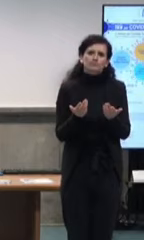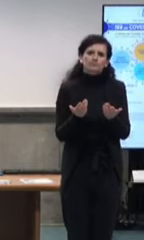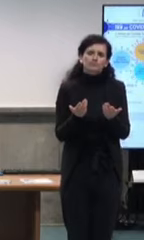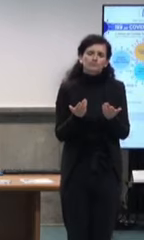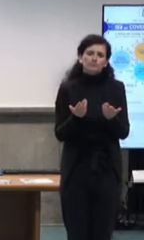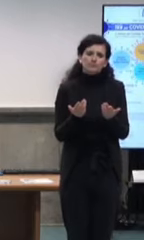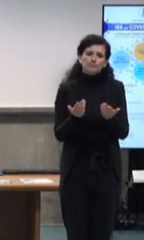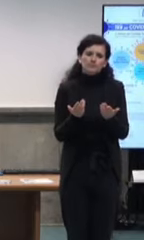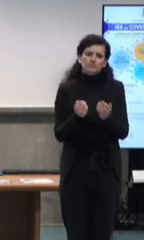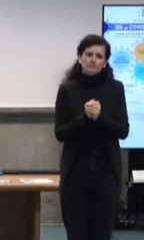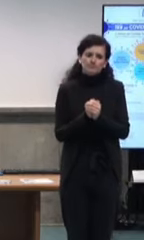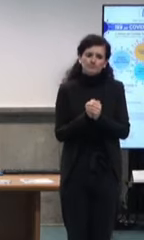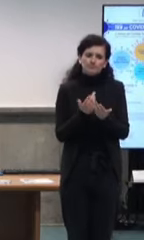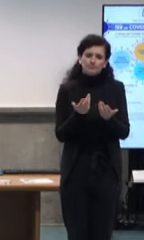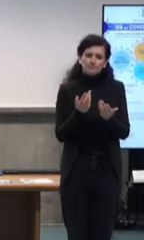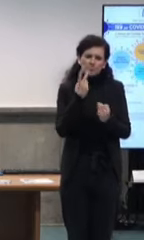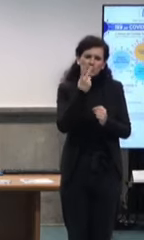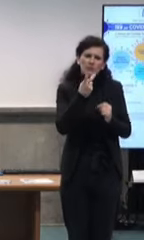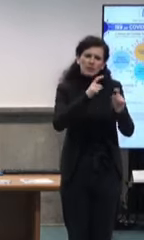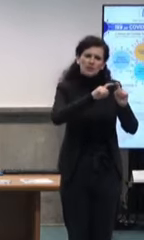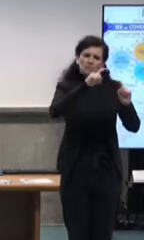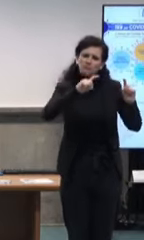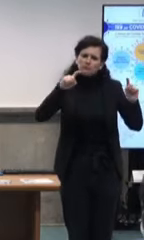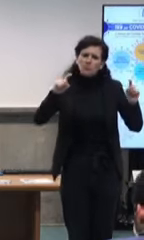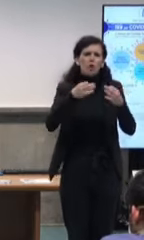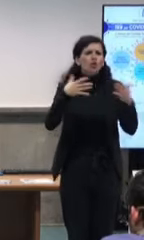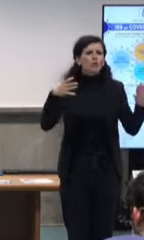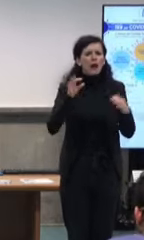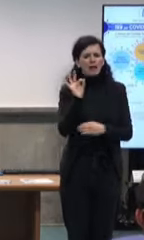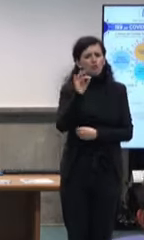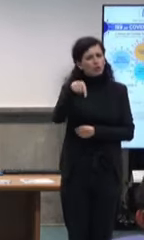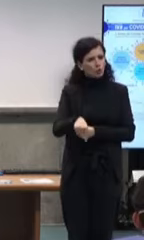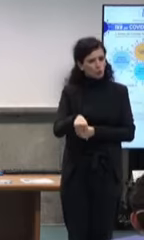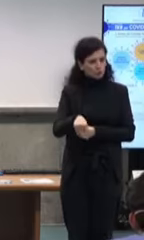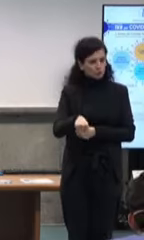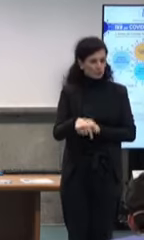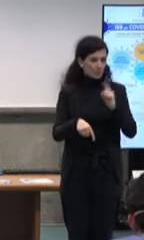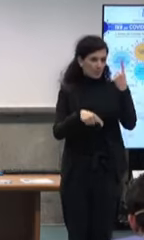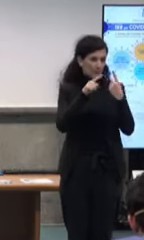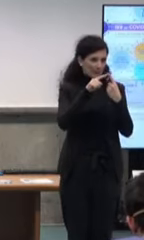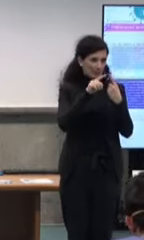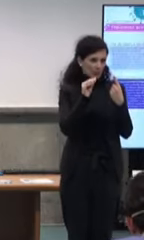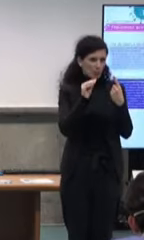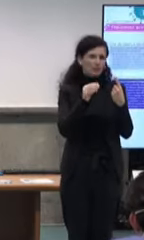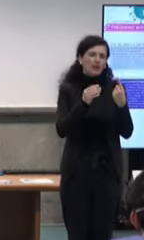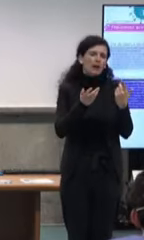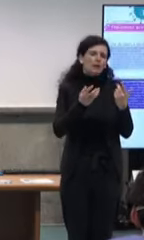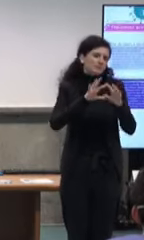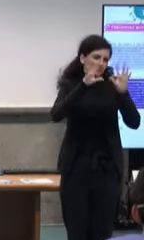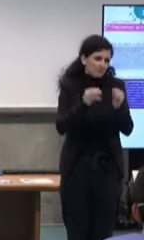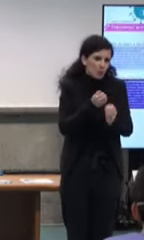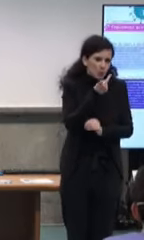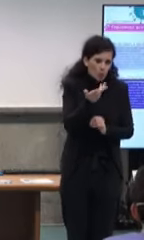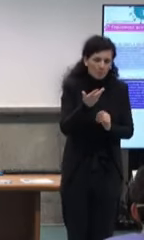situazione di come dire trend normale nel centro sud prima domanda quindi sono tutte poi di numeri e seconda domanda